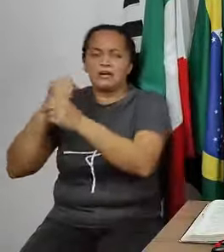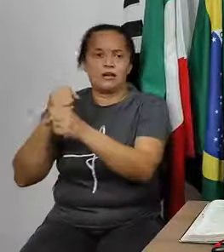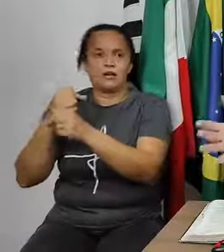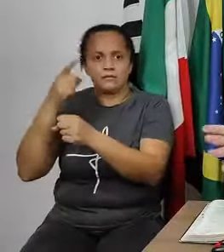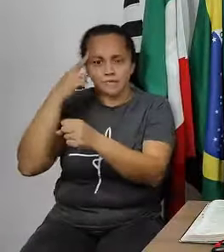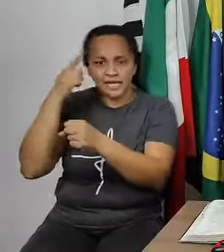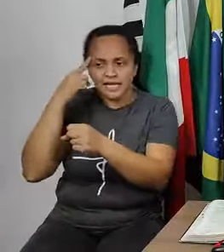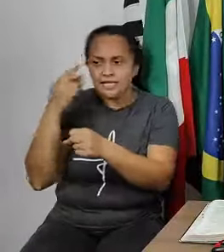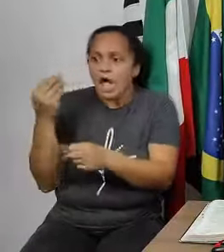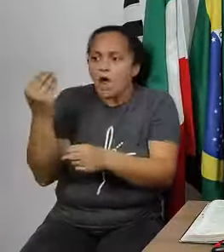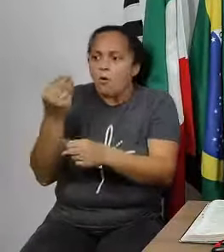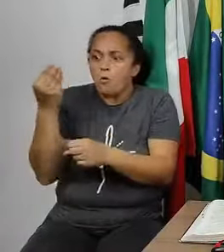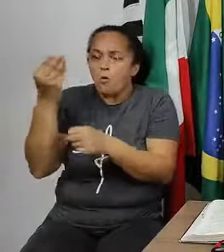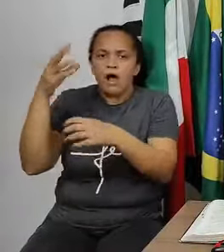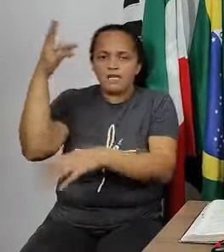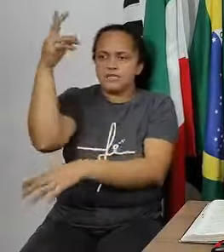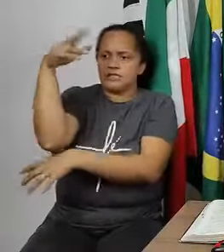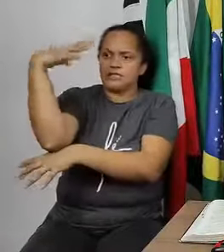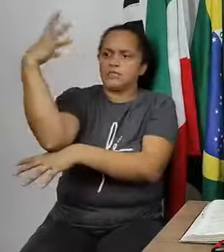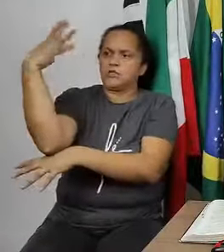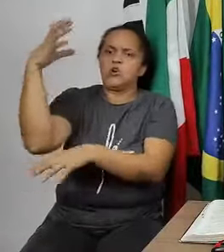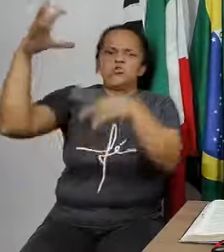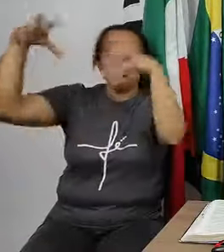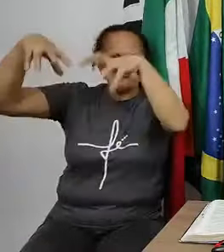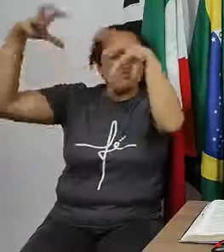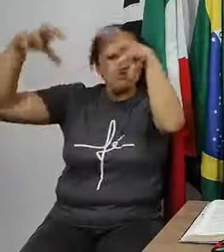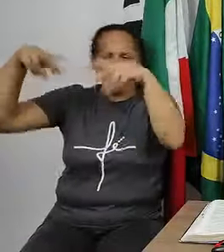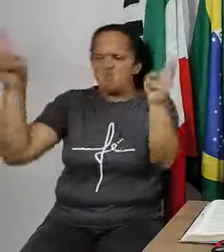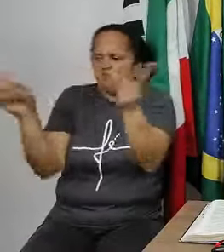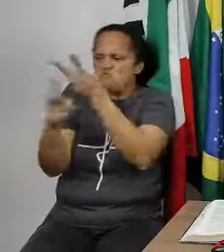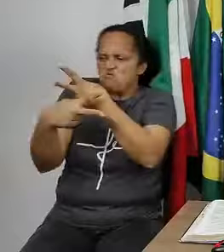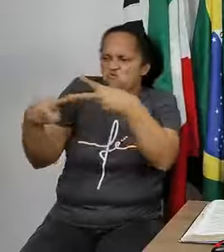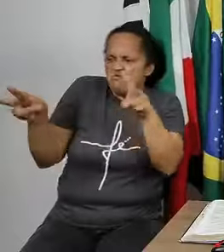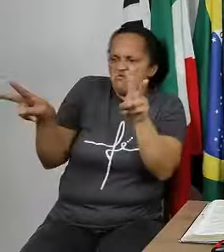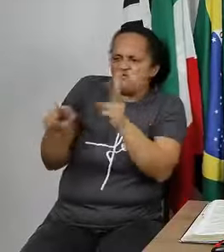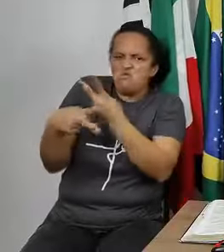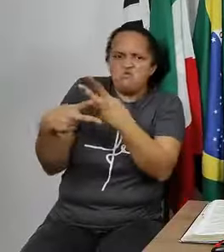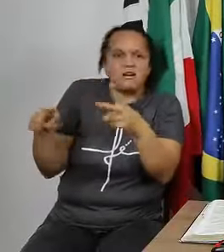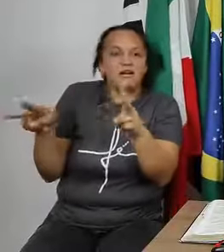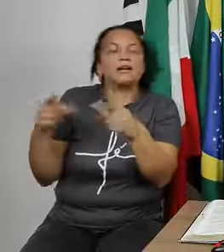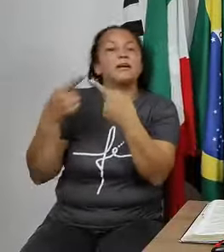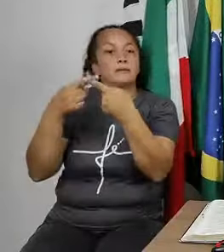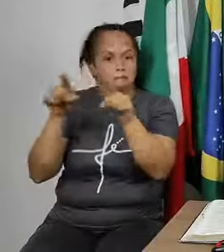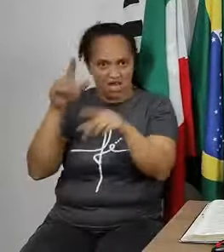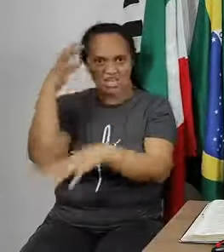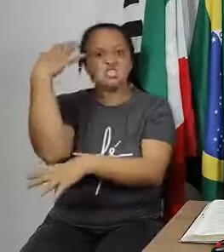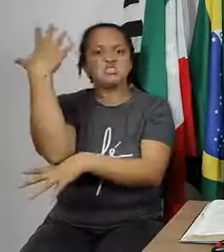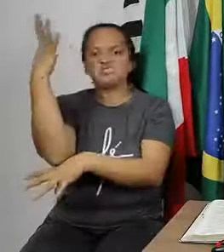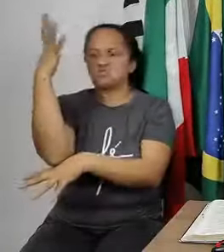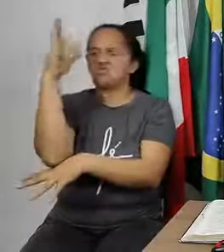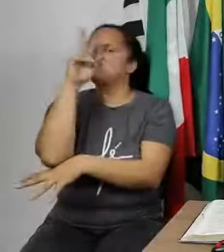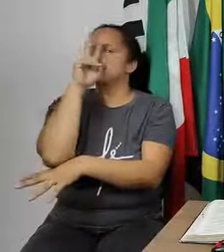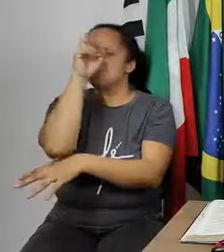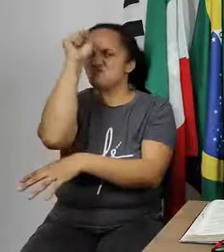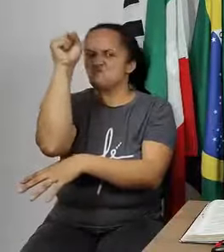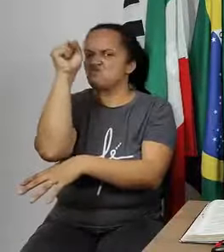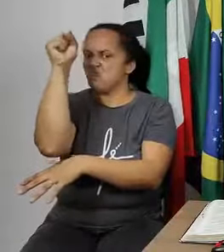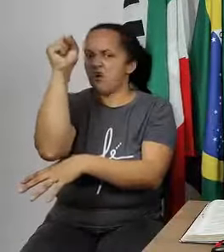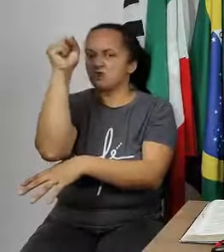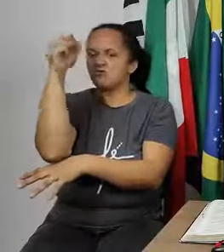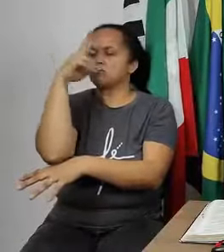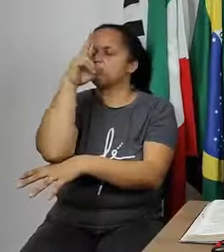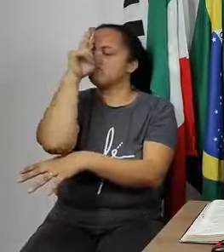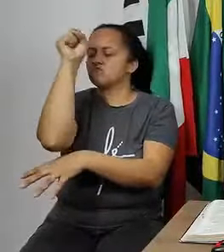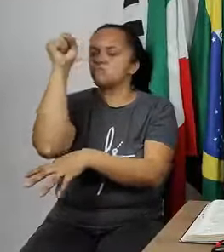tempestades bateram contra essa árvore, ventos fortes, mas a árvore está ali,